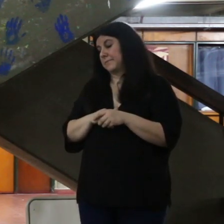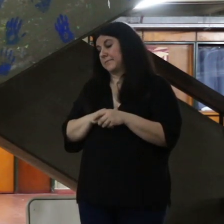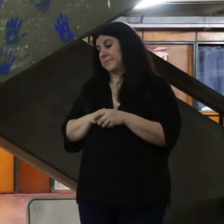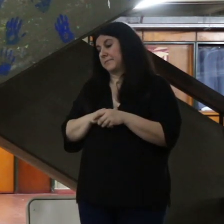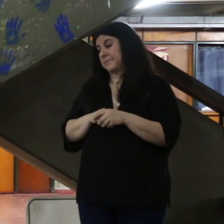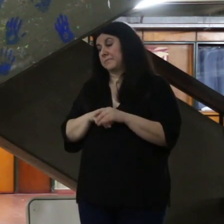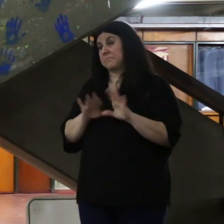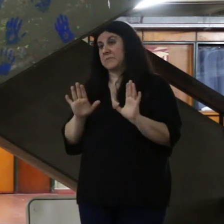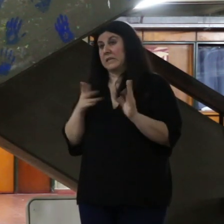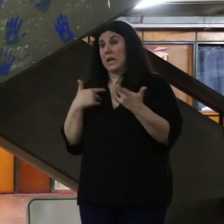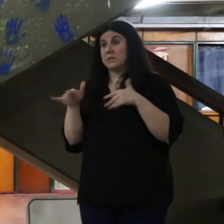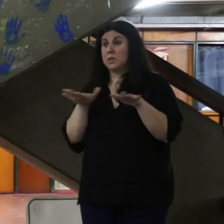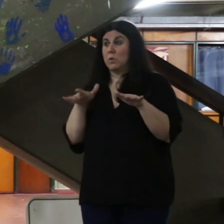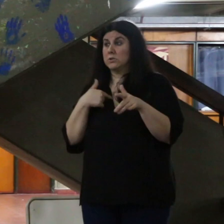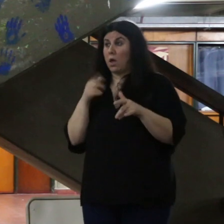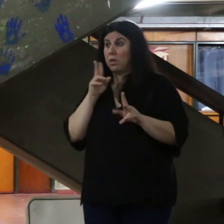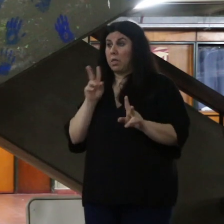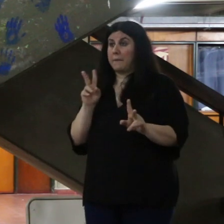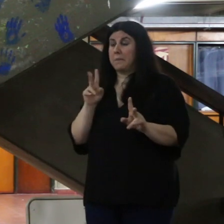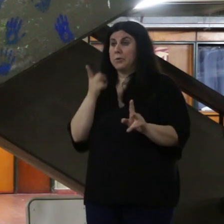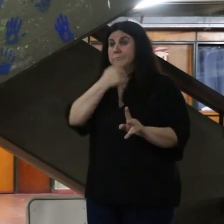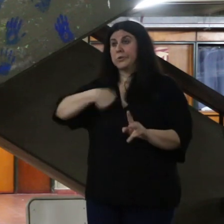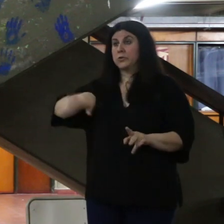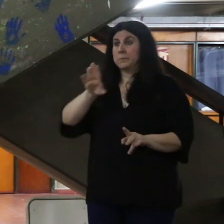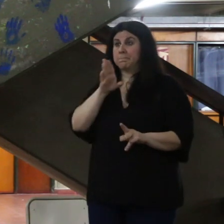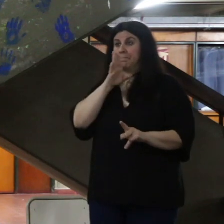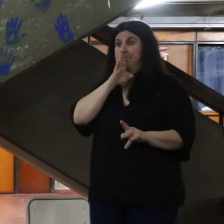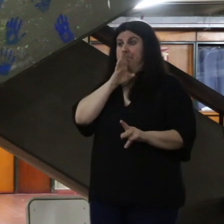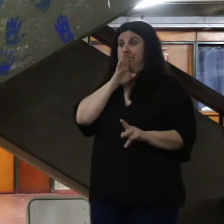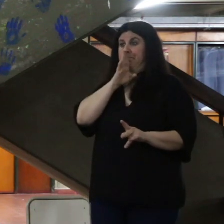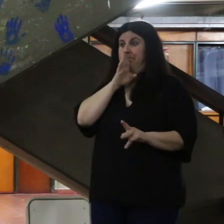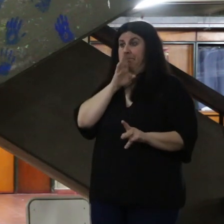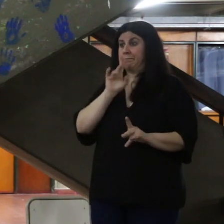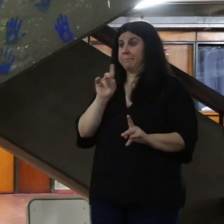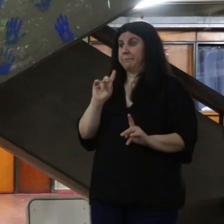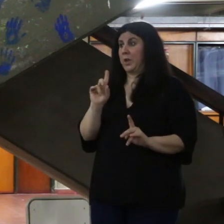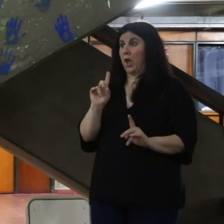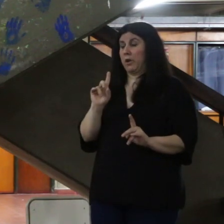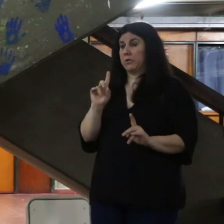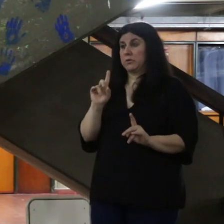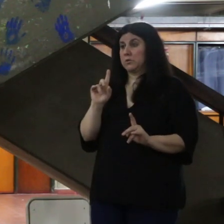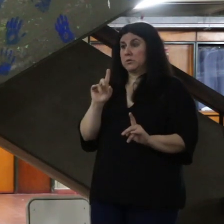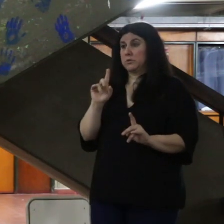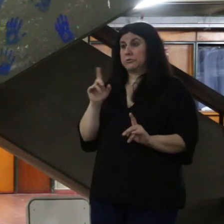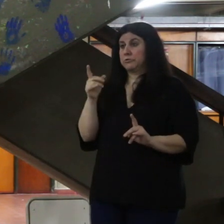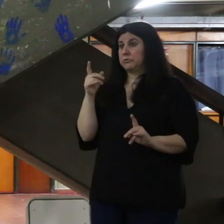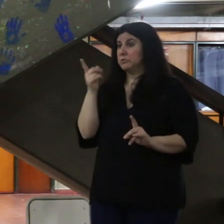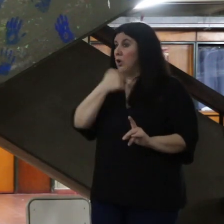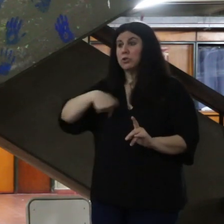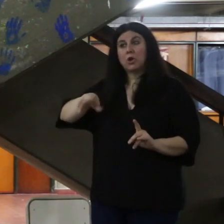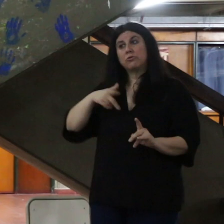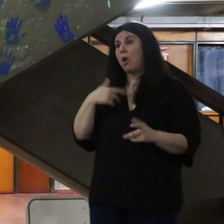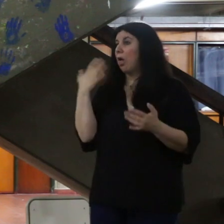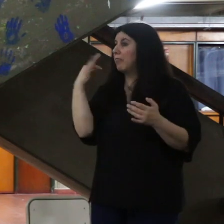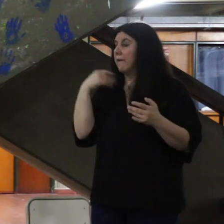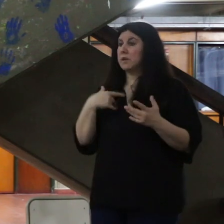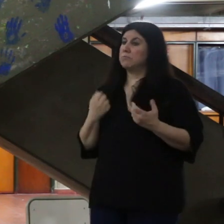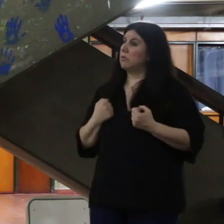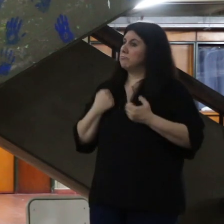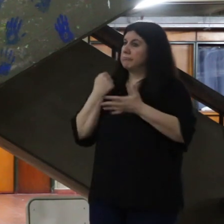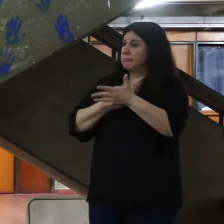hacer silencio frente a esto. Porque si algo no es salud, es el silencio.